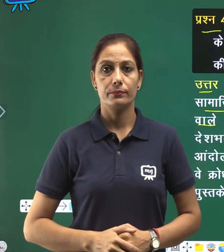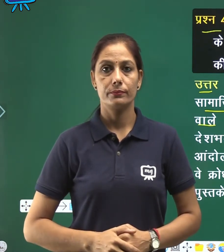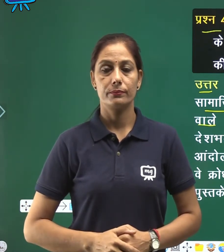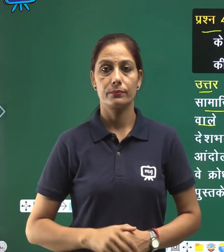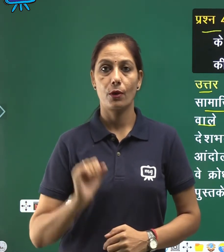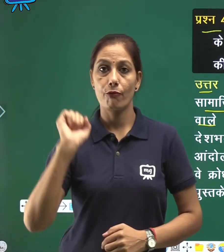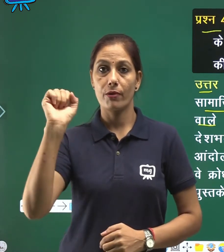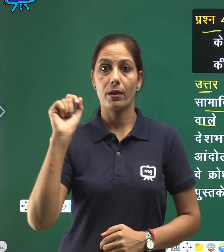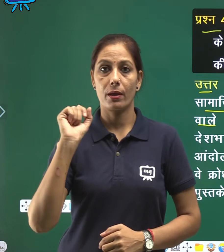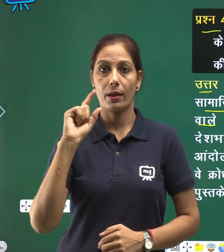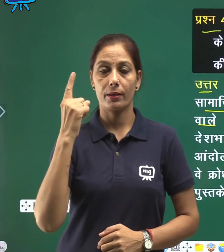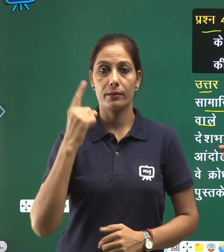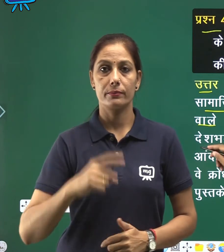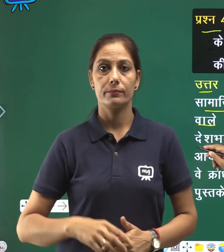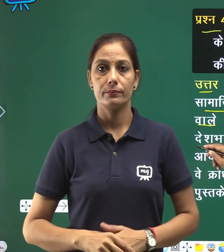वे एक